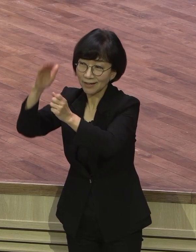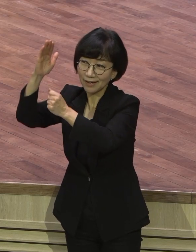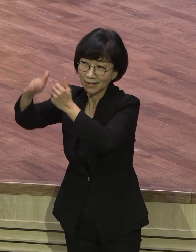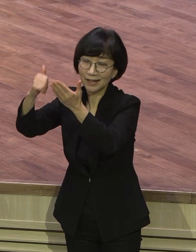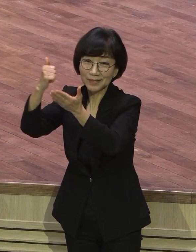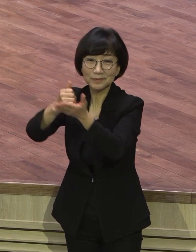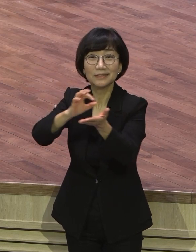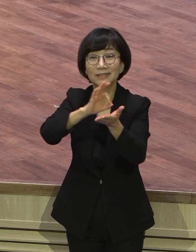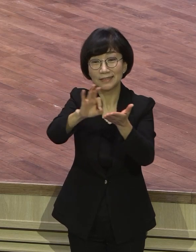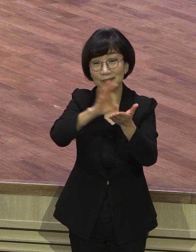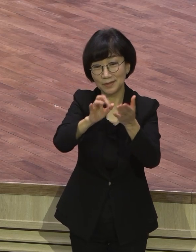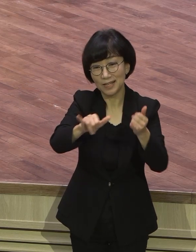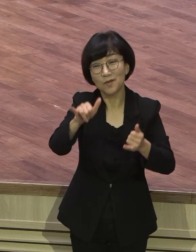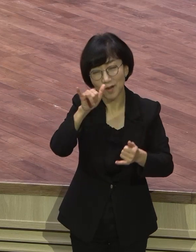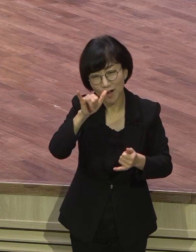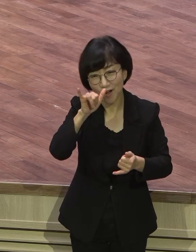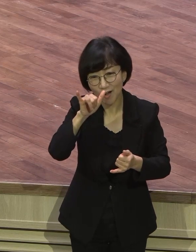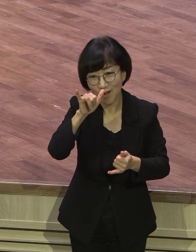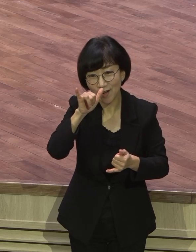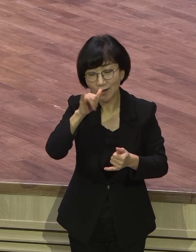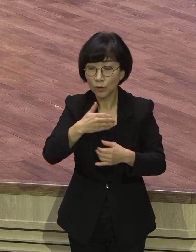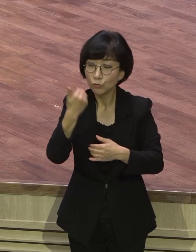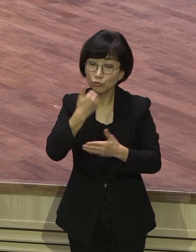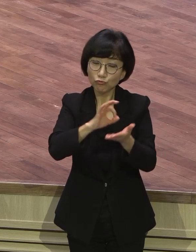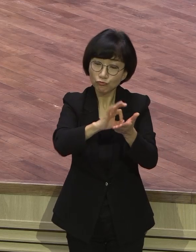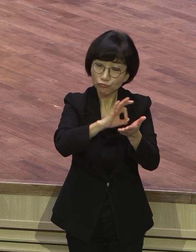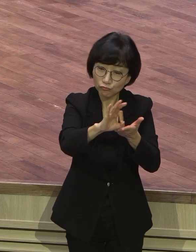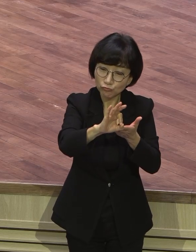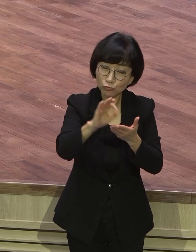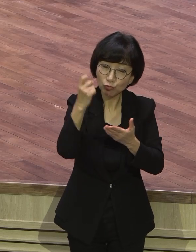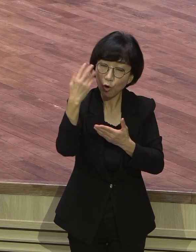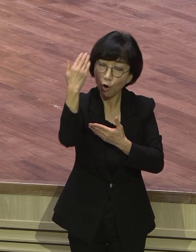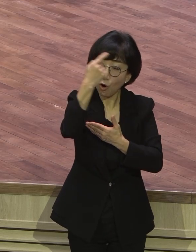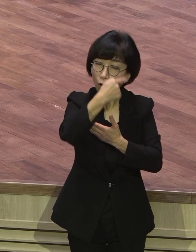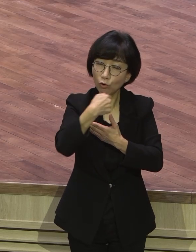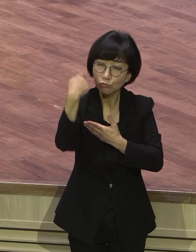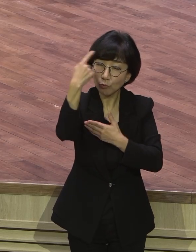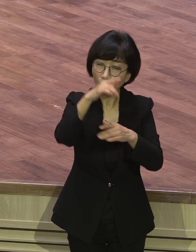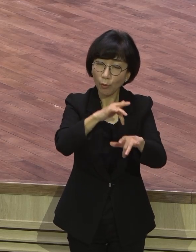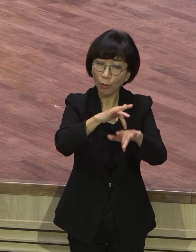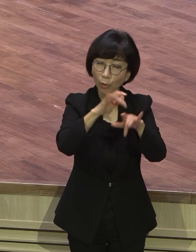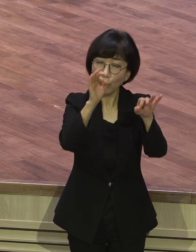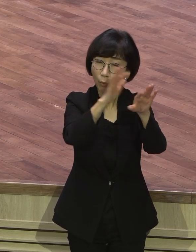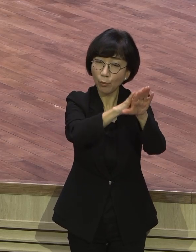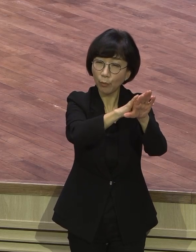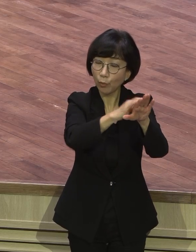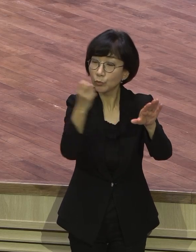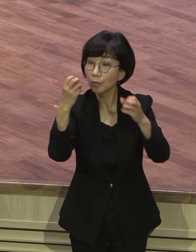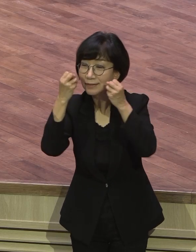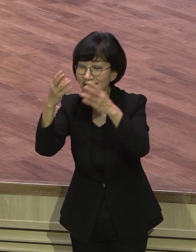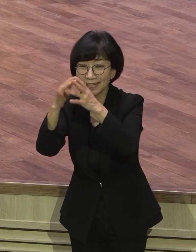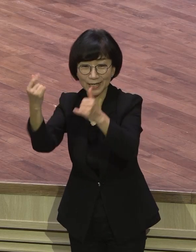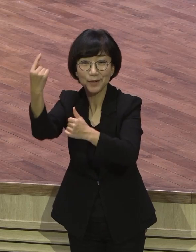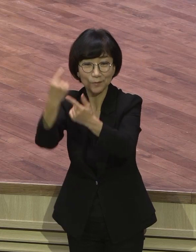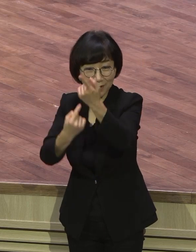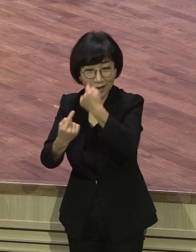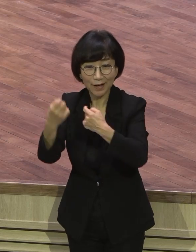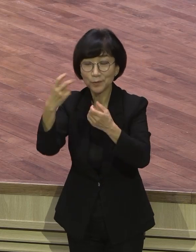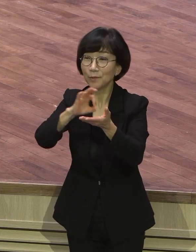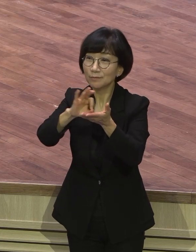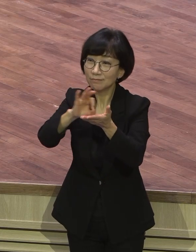떠나고 쓰고 없어지고 그때그때 하나님 이 교회를 세워 가는 데 있어서 그때그때 사용하는 사람들이 딱 다